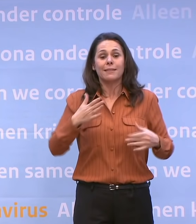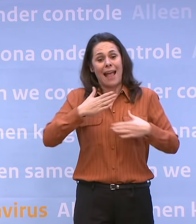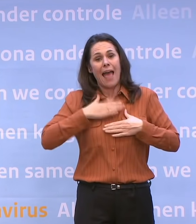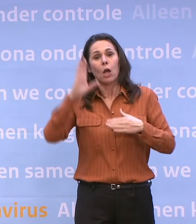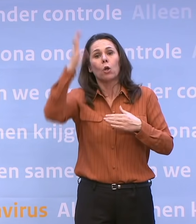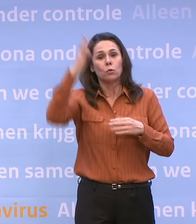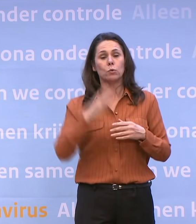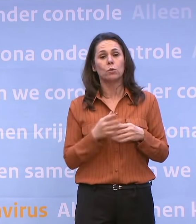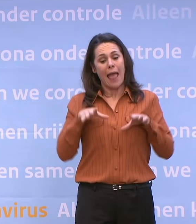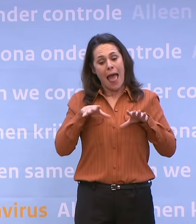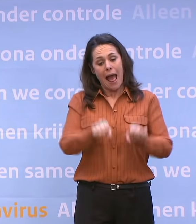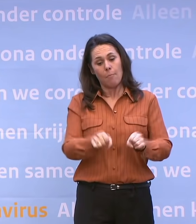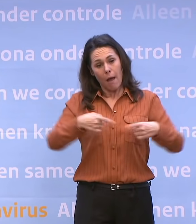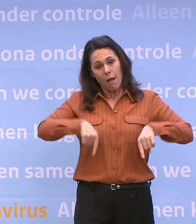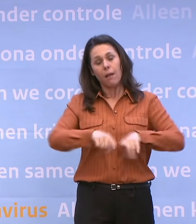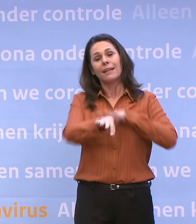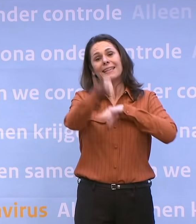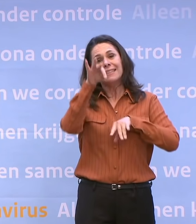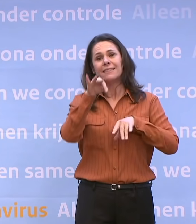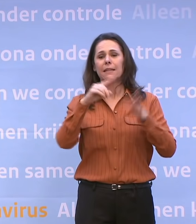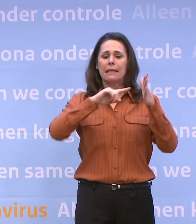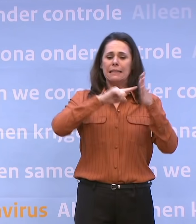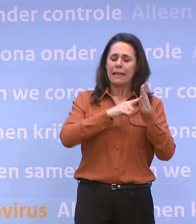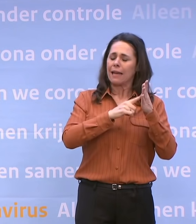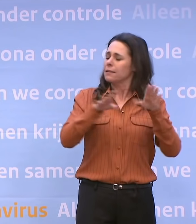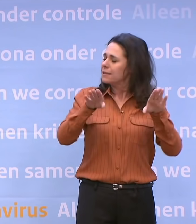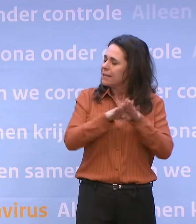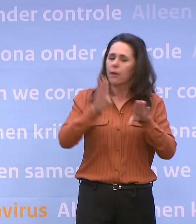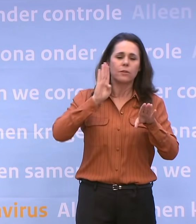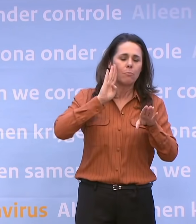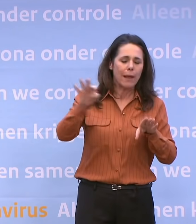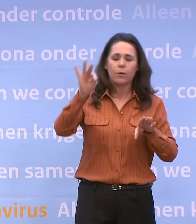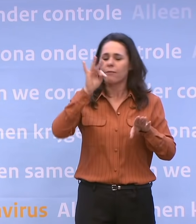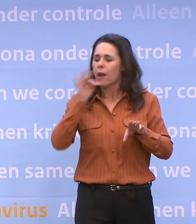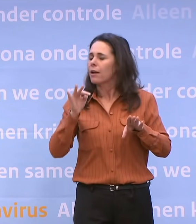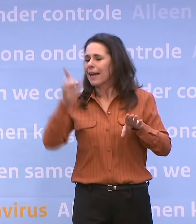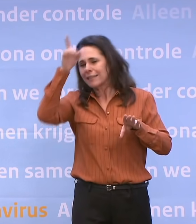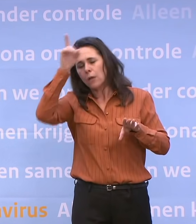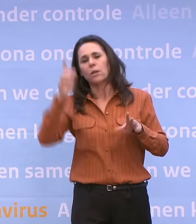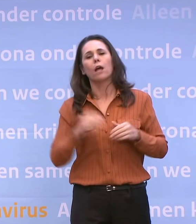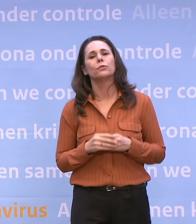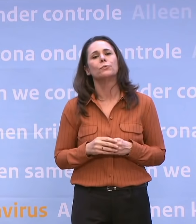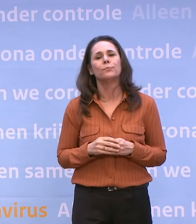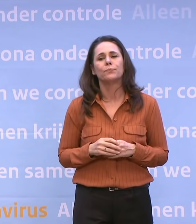de aanpak die we kiezen is in de kern niet verschillend van België, van Duitsland, van Frankrijk of wie dan ook.